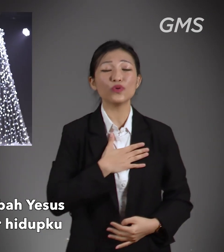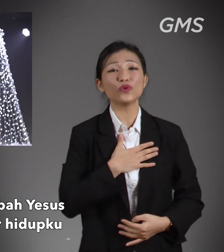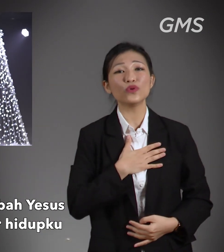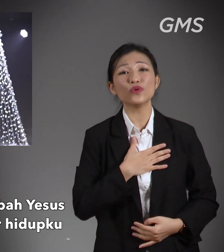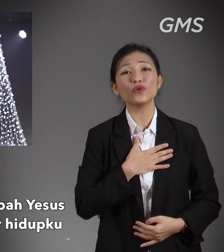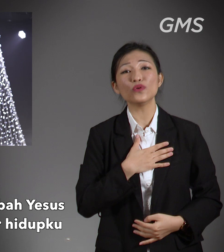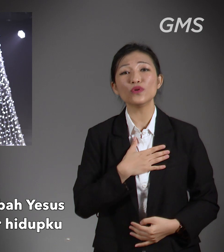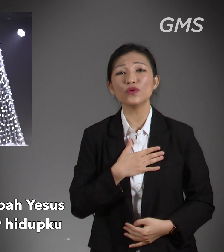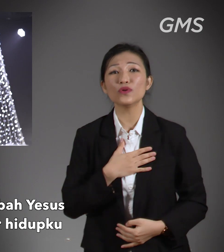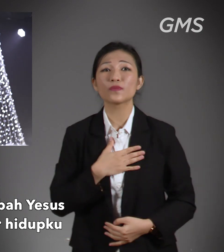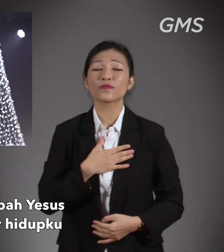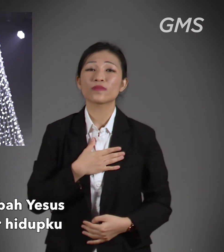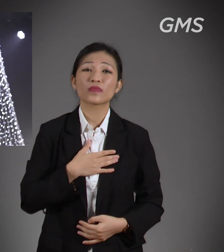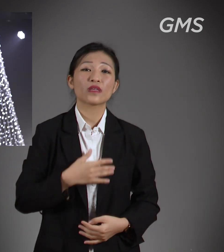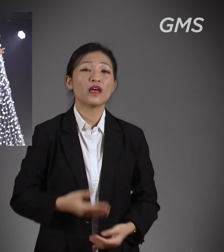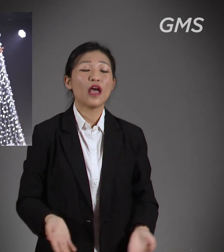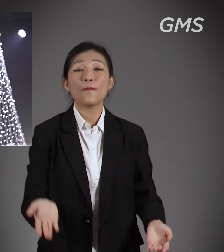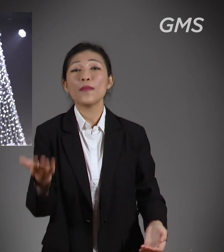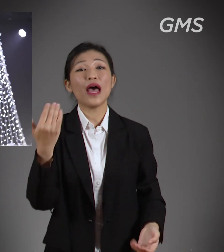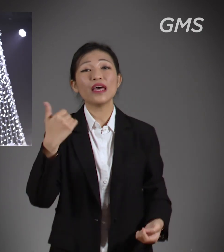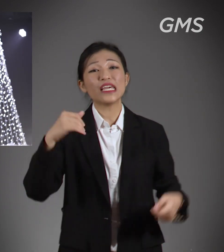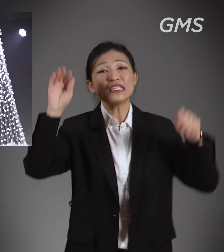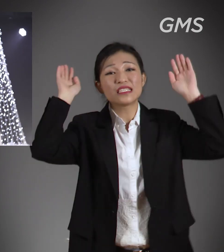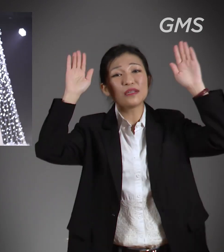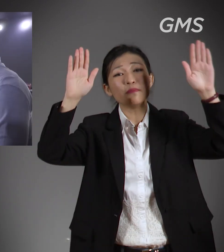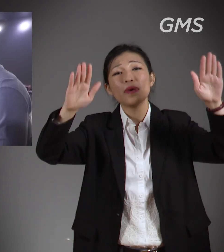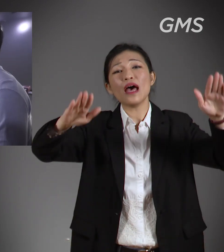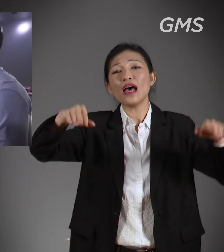hidupku. Mari kita rapatkan dan sembah Dia.